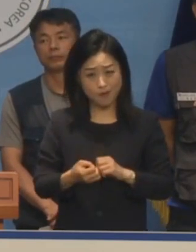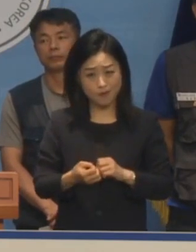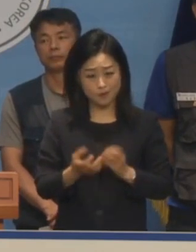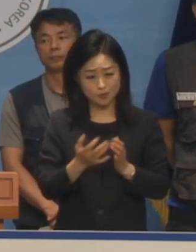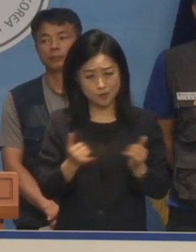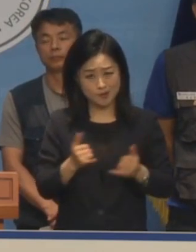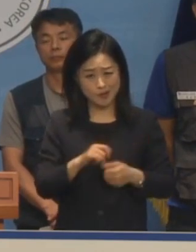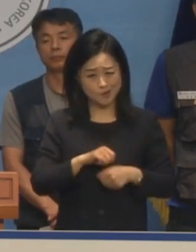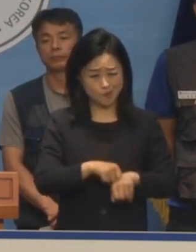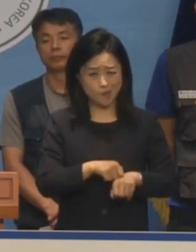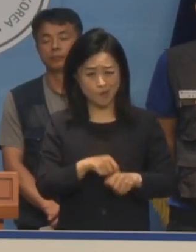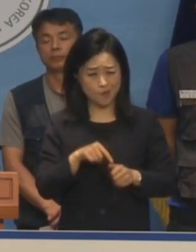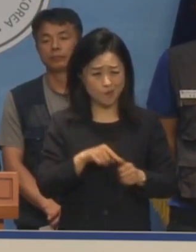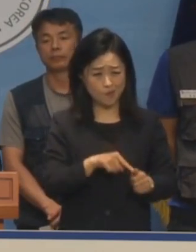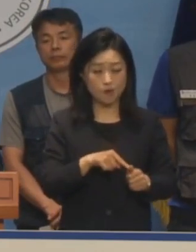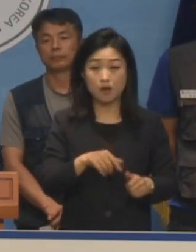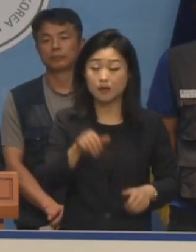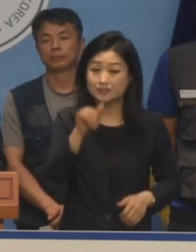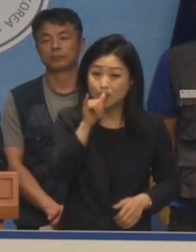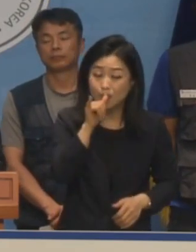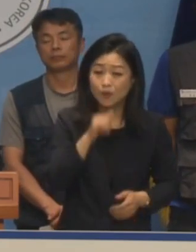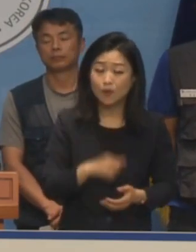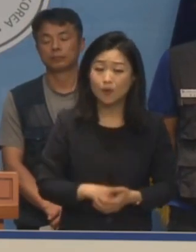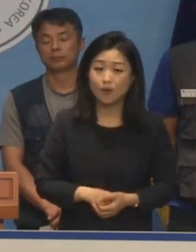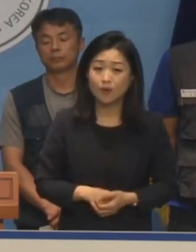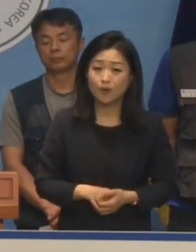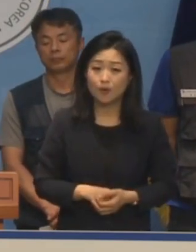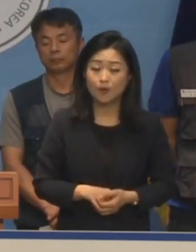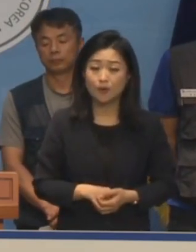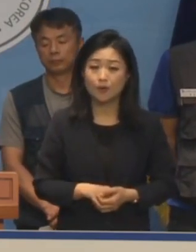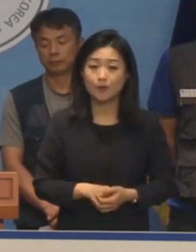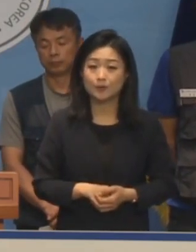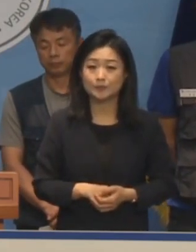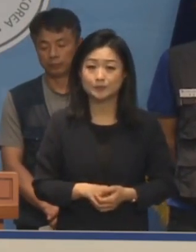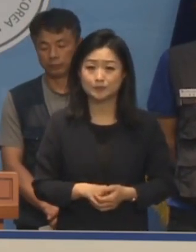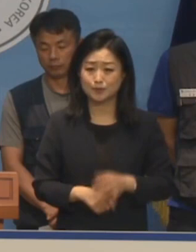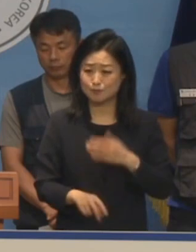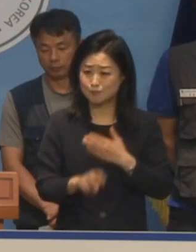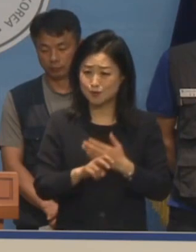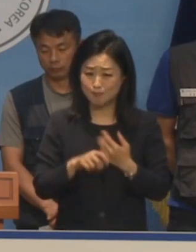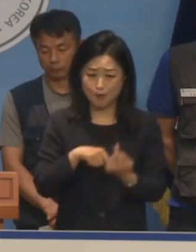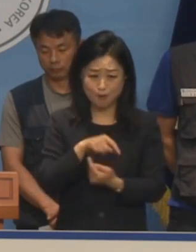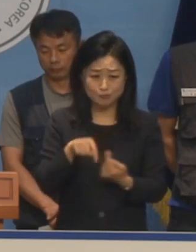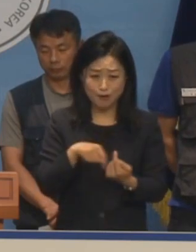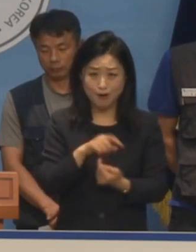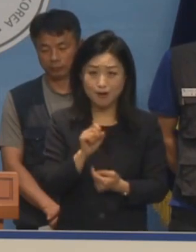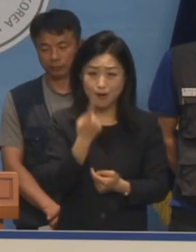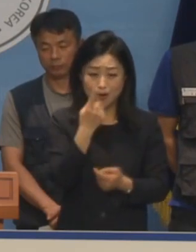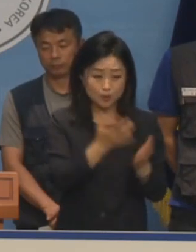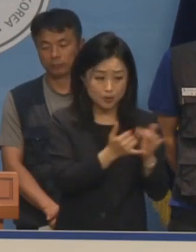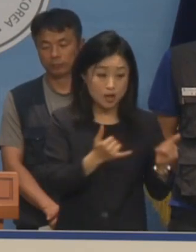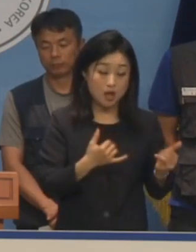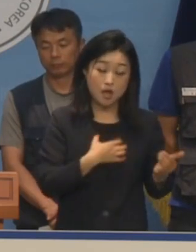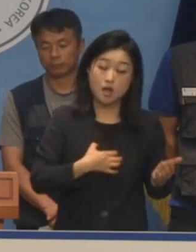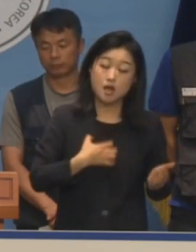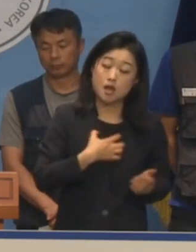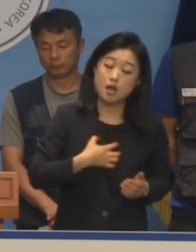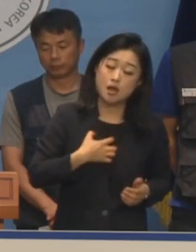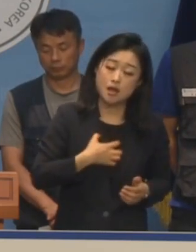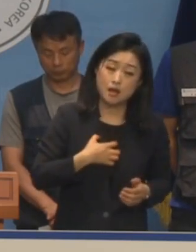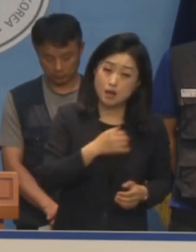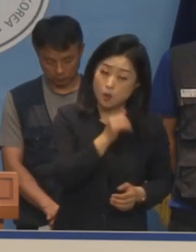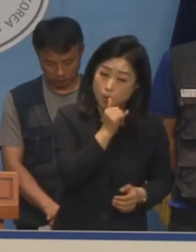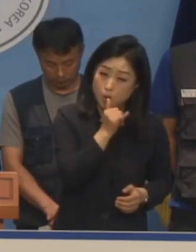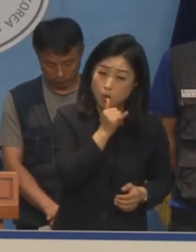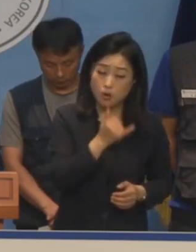방식으로 탄압하고 있습니다 무책임한 편법 경영으로 우리 노동자들은 여전히 괴로움 속에 놓여 있고